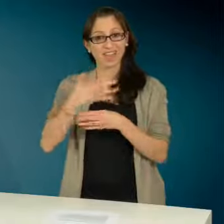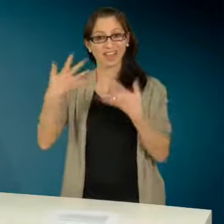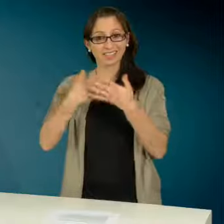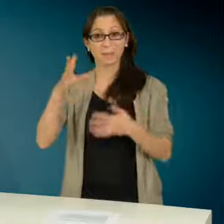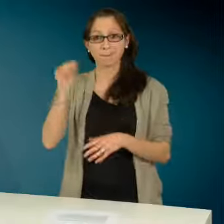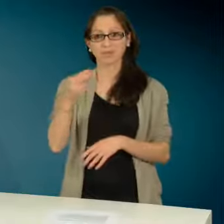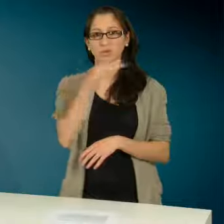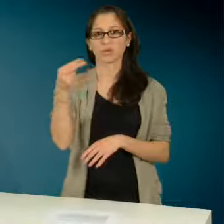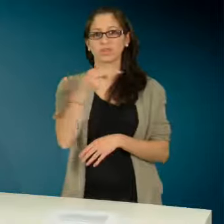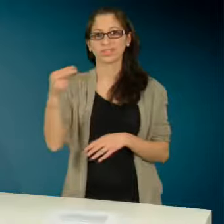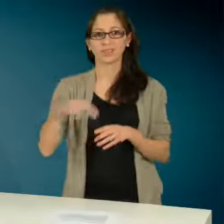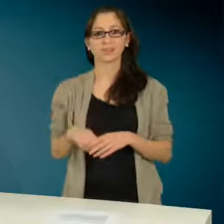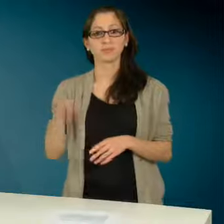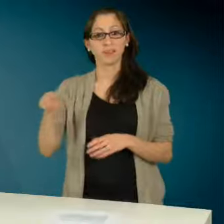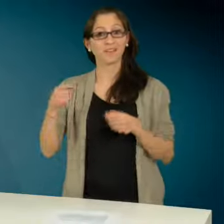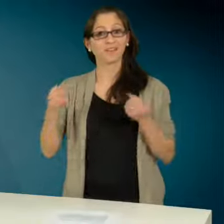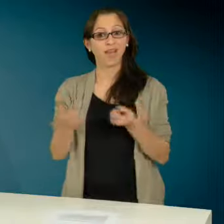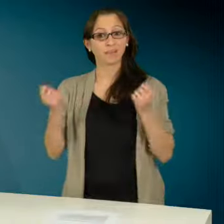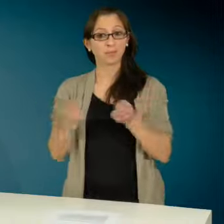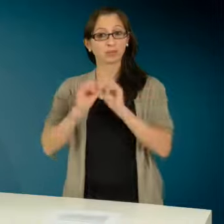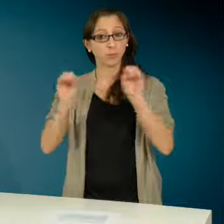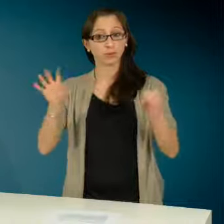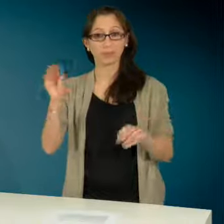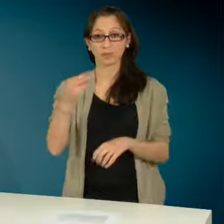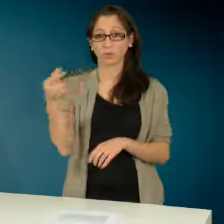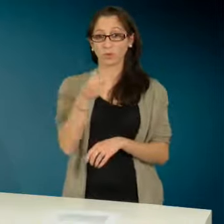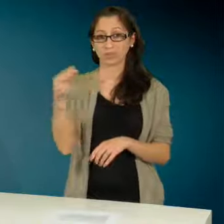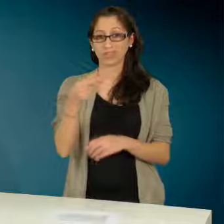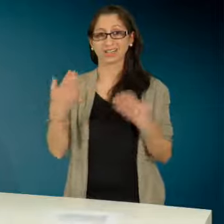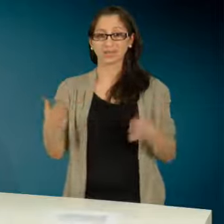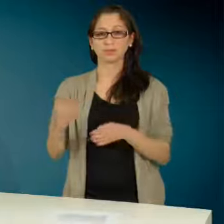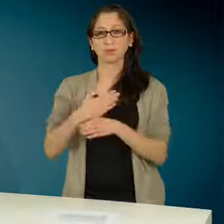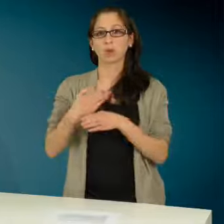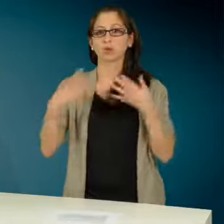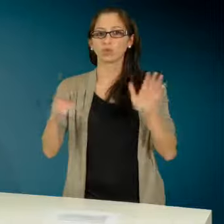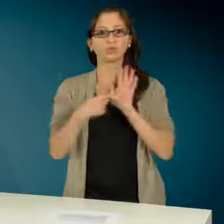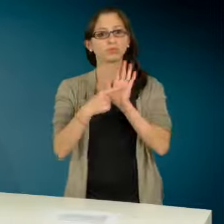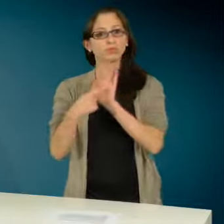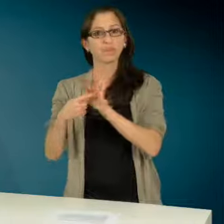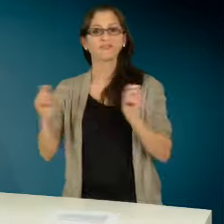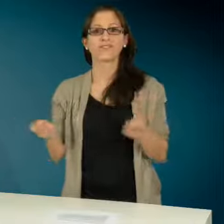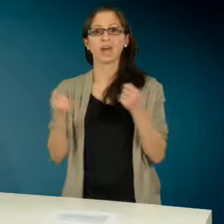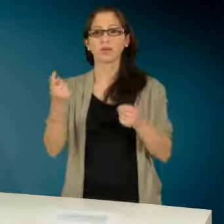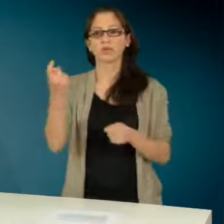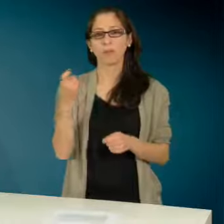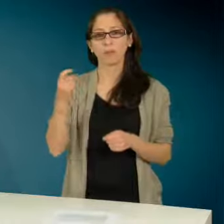untertitelt. Bis jetzt sind es nur die Werbespots des Bundesamtes für Gesundheit, BAG,